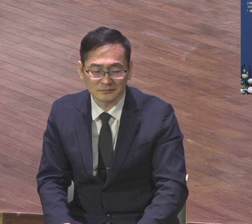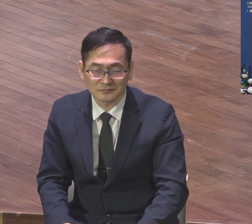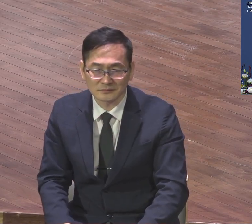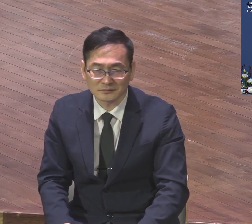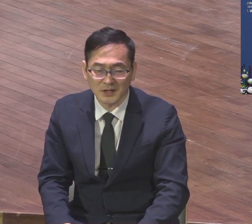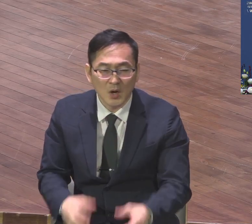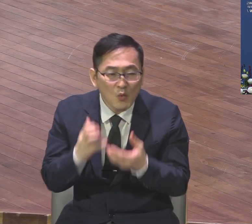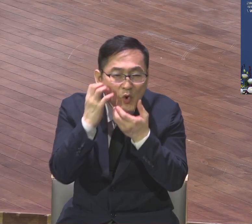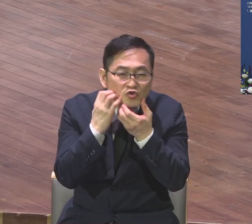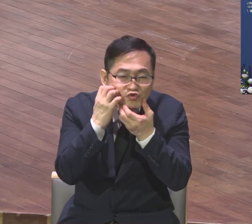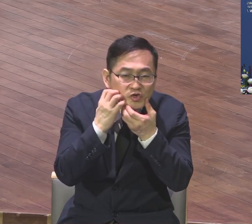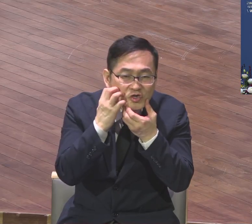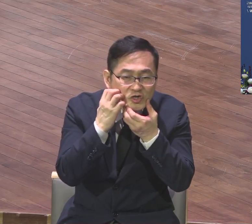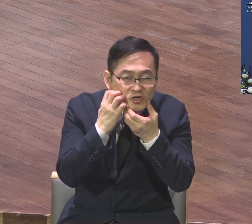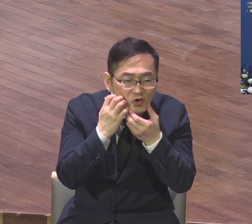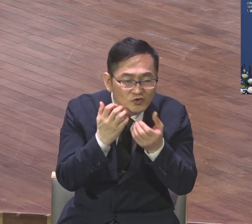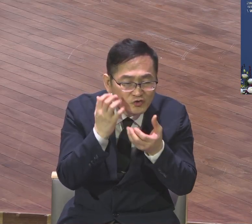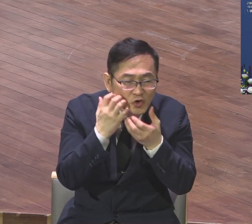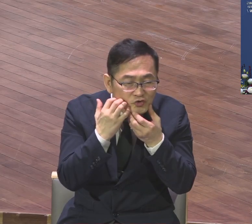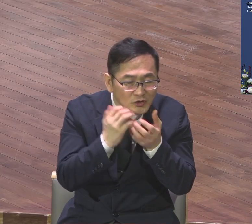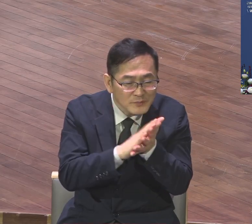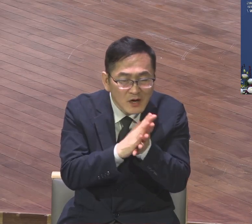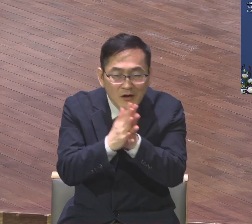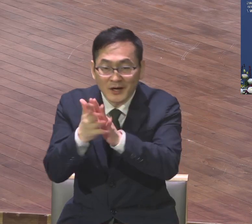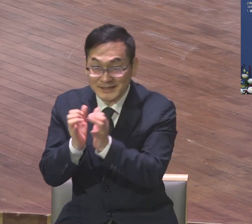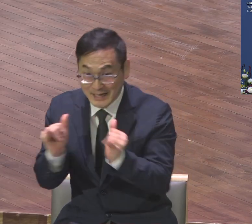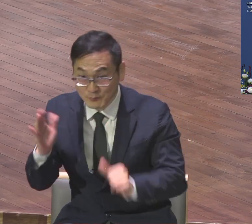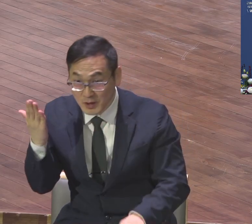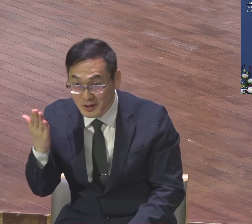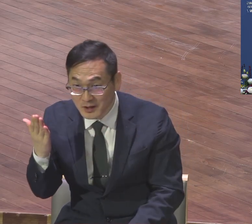사람이 됐습니까? 원숭이는 원숭이지.